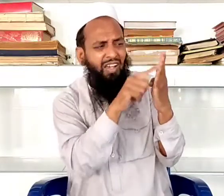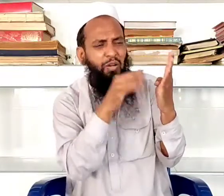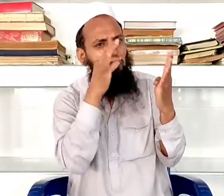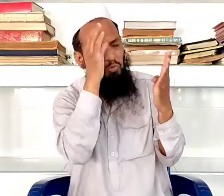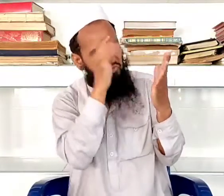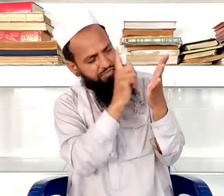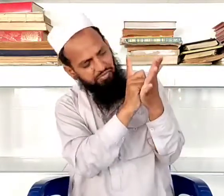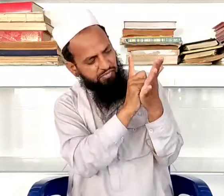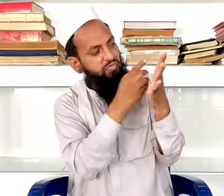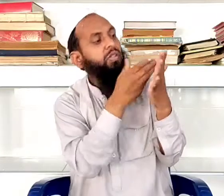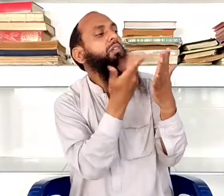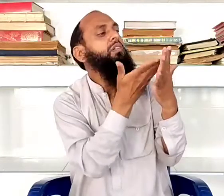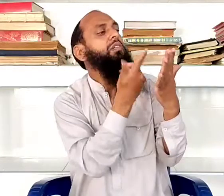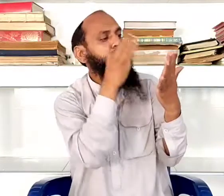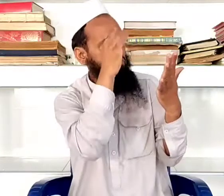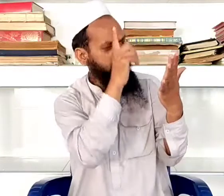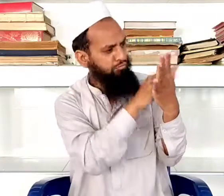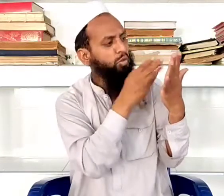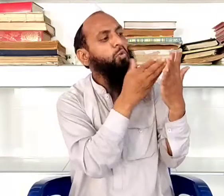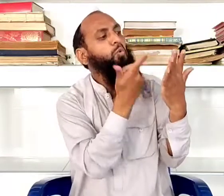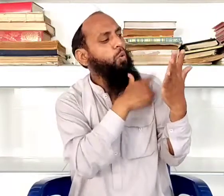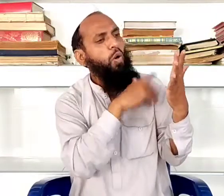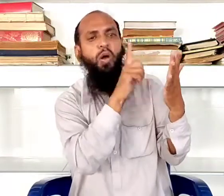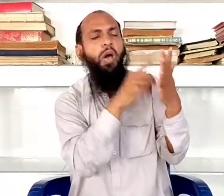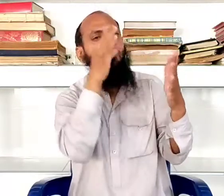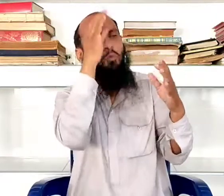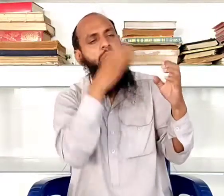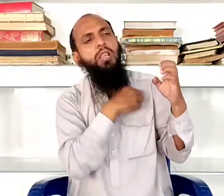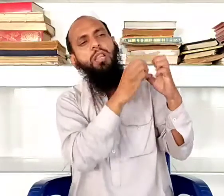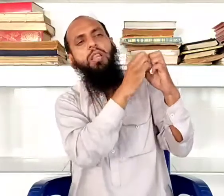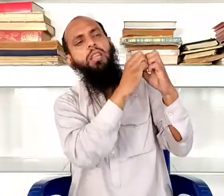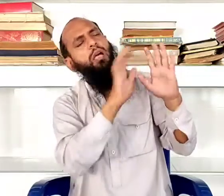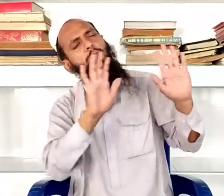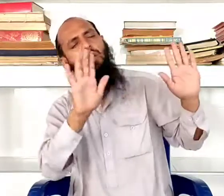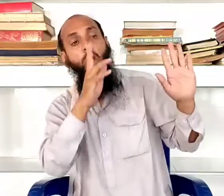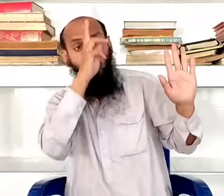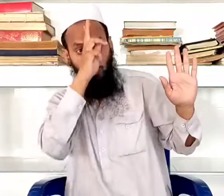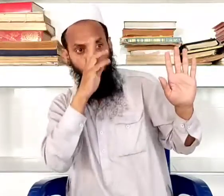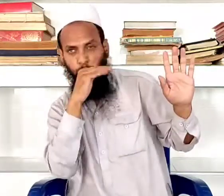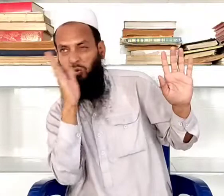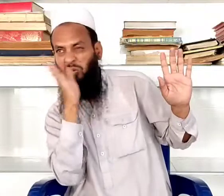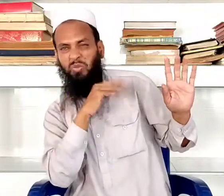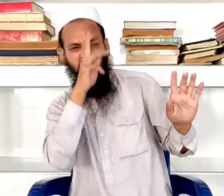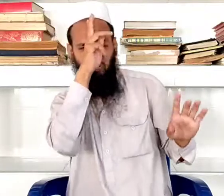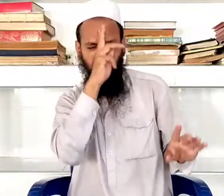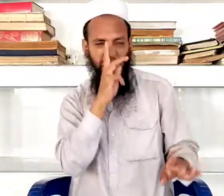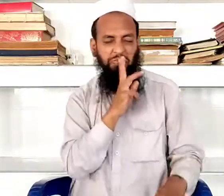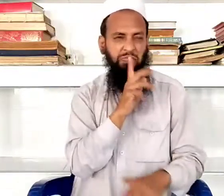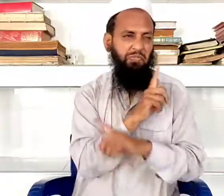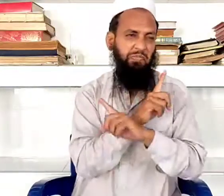رکھے گا. منافق دے علاوہ کوئی بھی تیرے نال دشمنی نہیں کرے گا. یعنی منافق جڑا ہو تیرا دشمن ہے اے